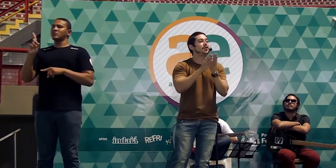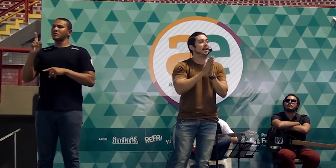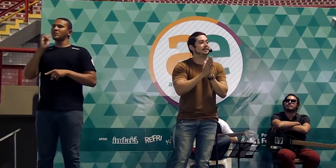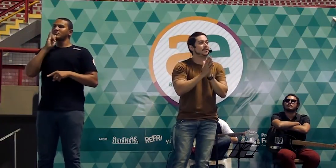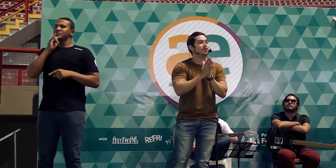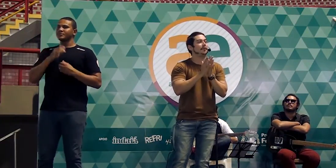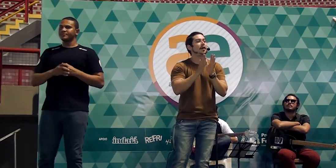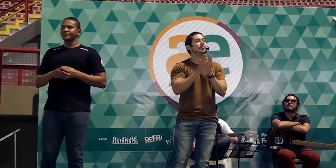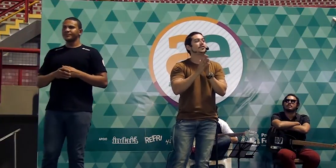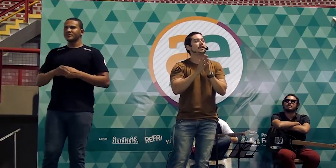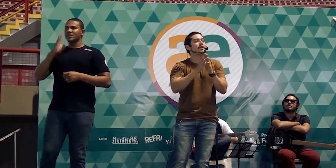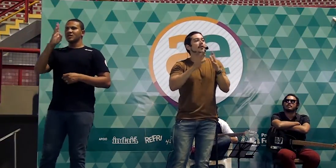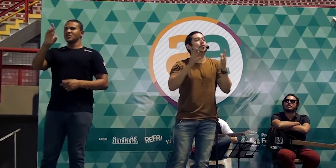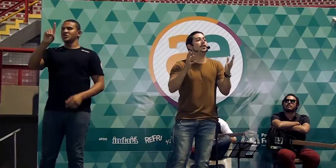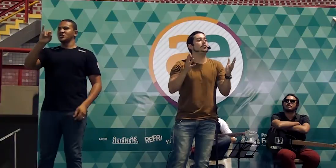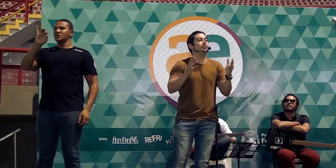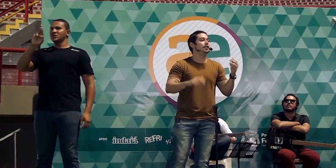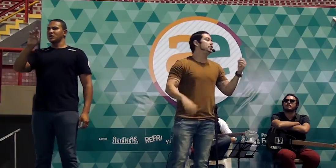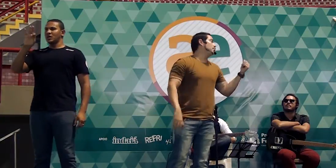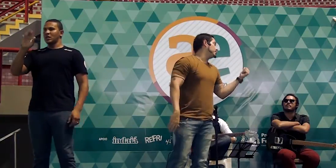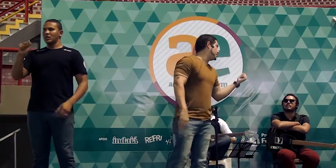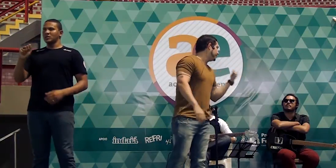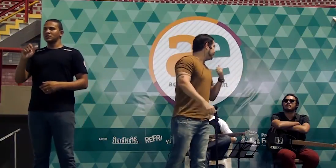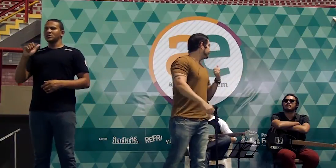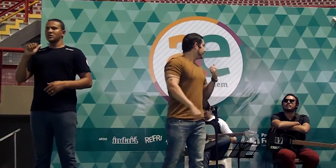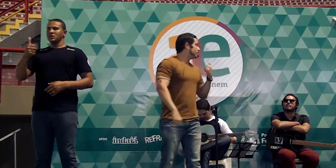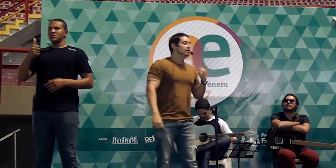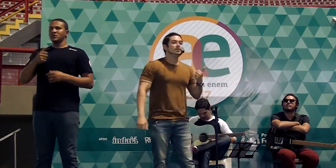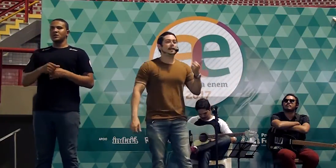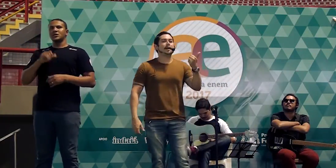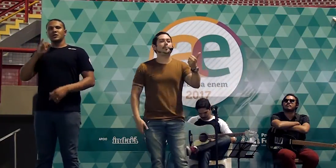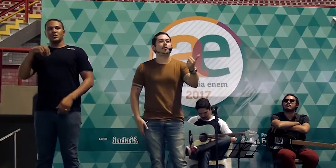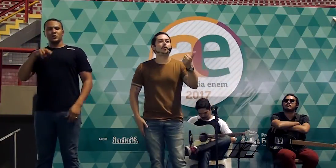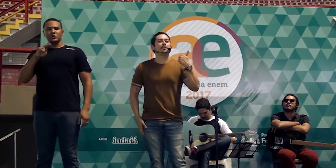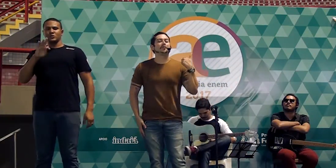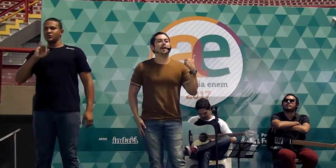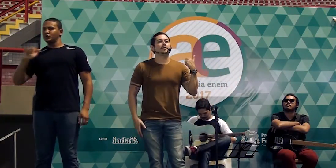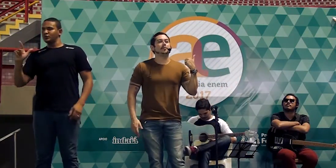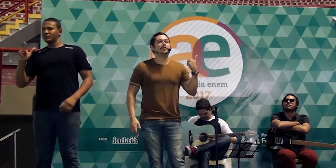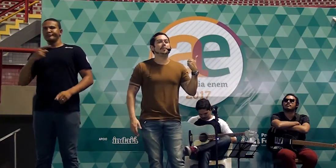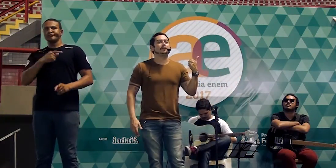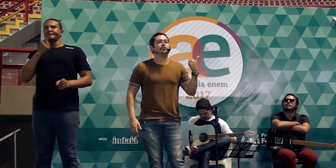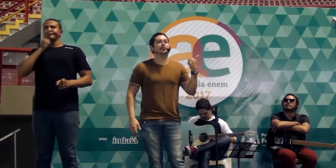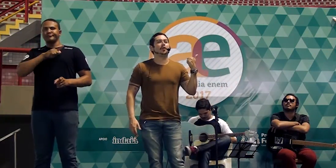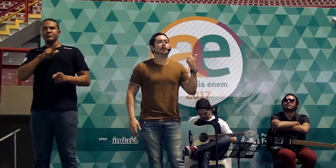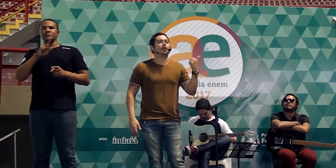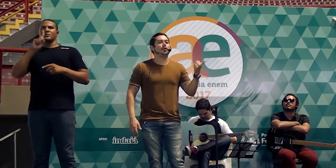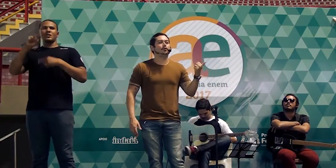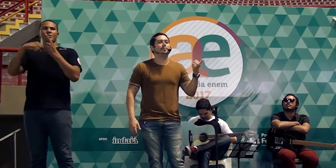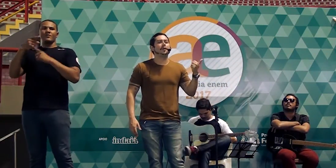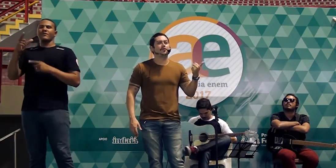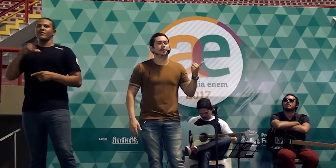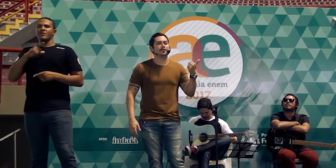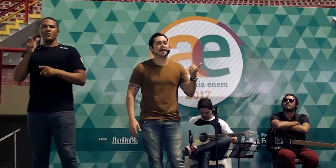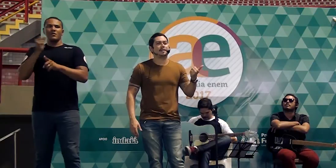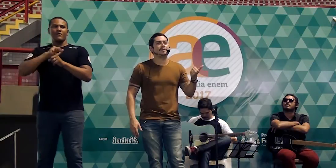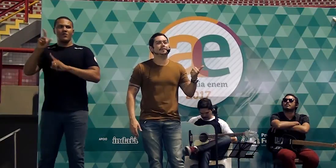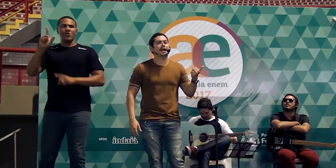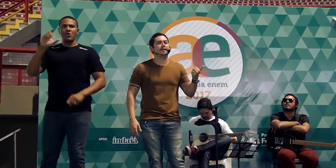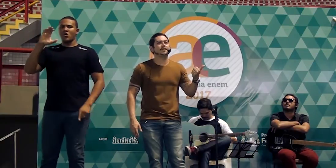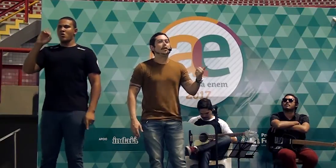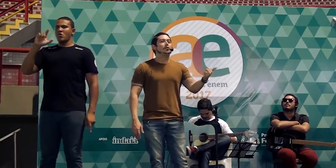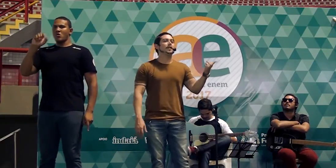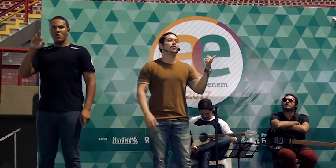campanha das diretas. Qual foi a música que foi o hino inútil? Daqui a pouco, quando eu falar de movimento do Fora Collor, do impeachment, dos